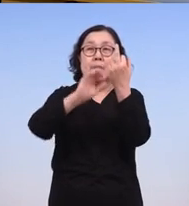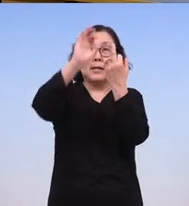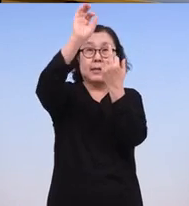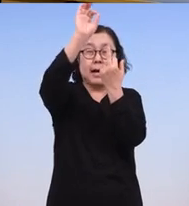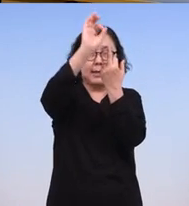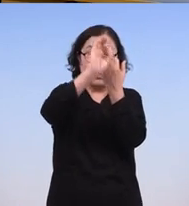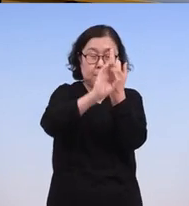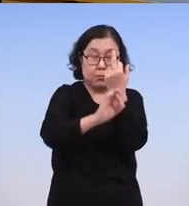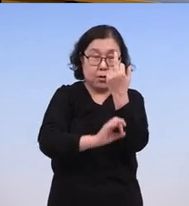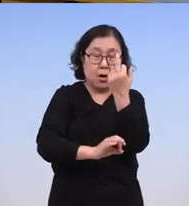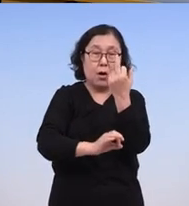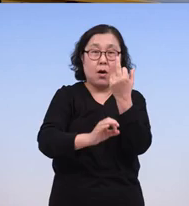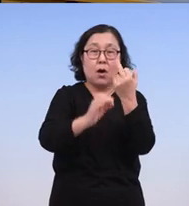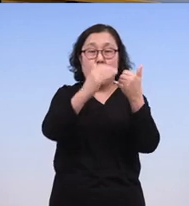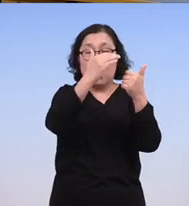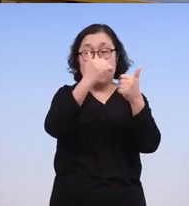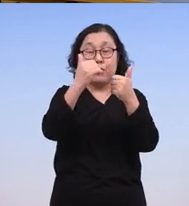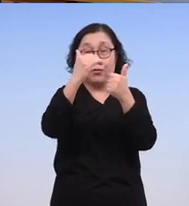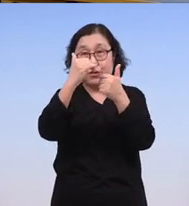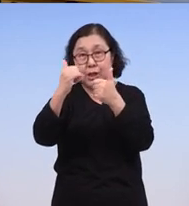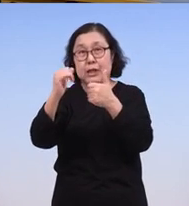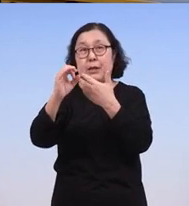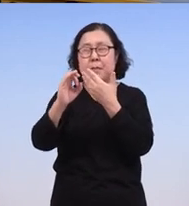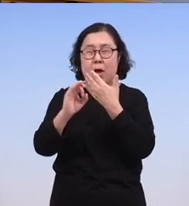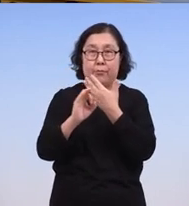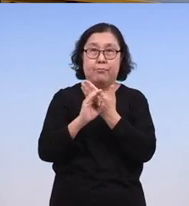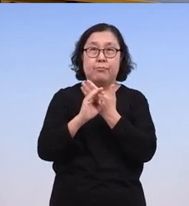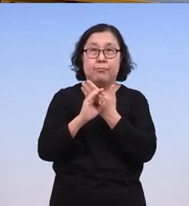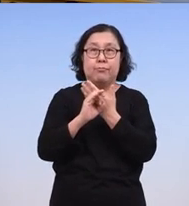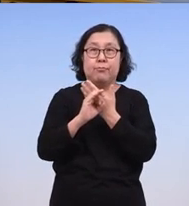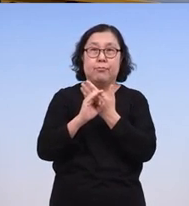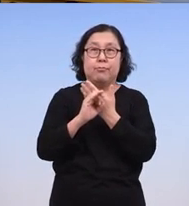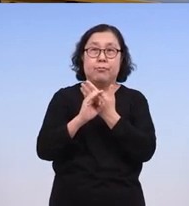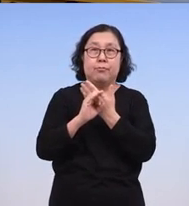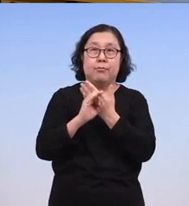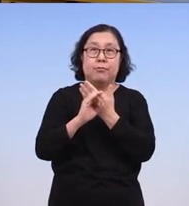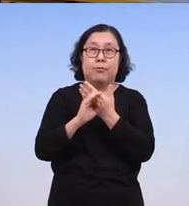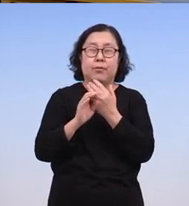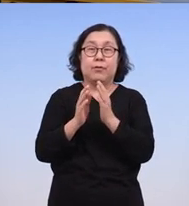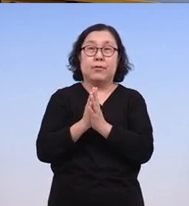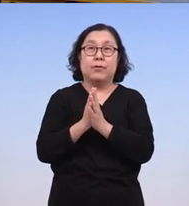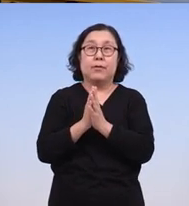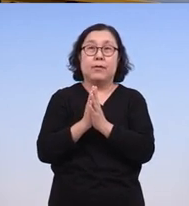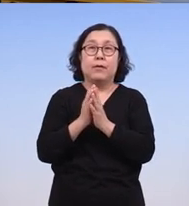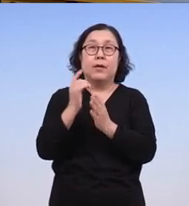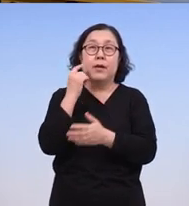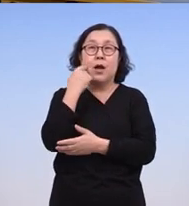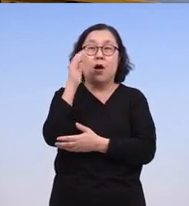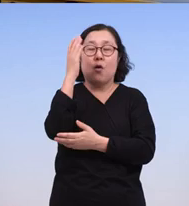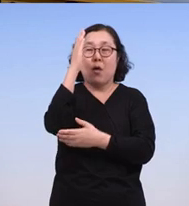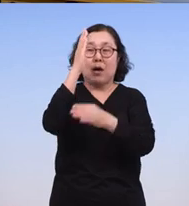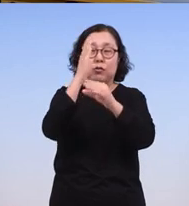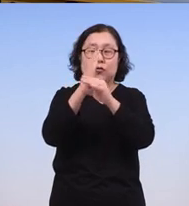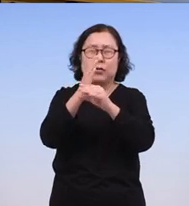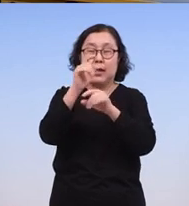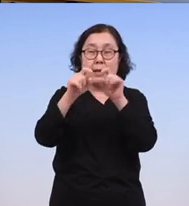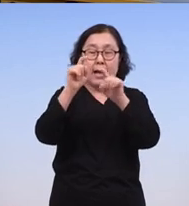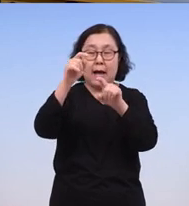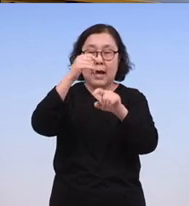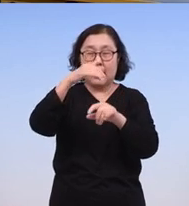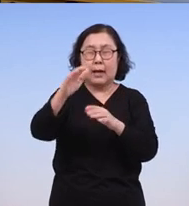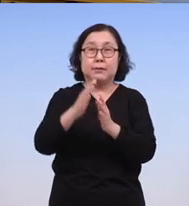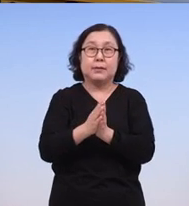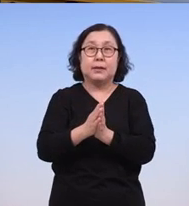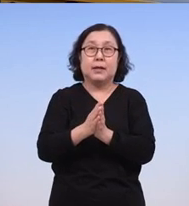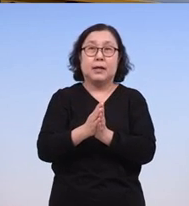날이 저물어 오라 하시면 우리 찬송가에는 은혜서 이렇게 영광 중에